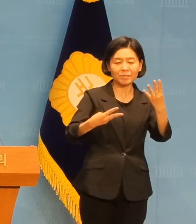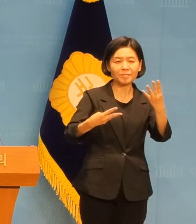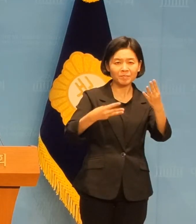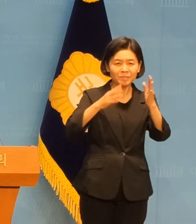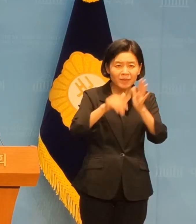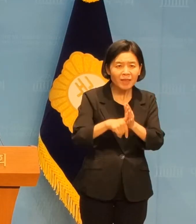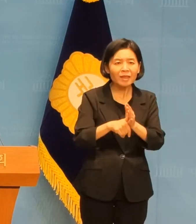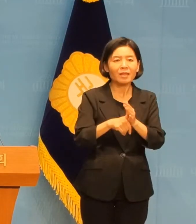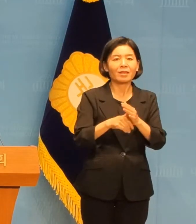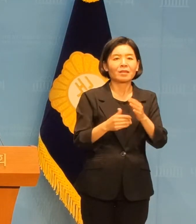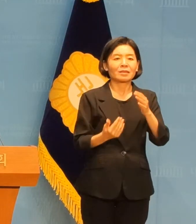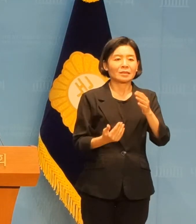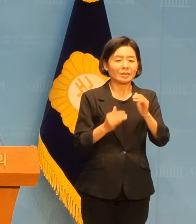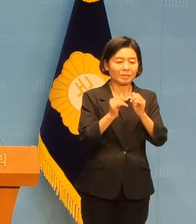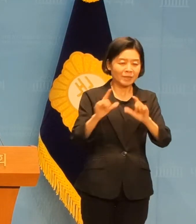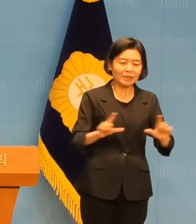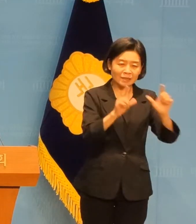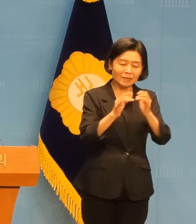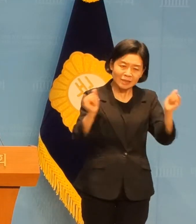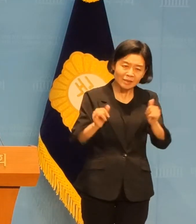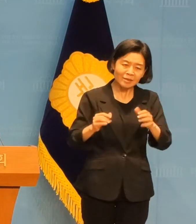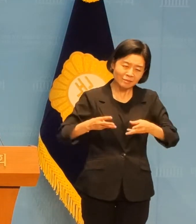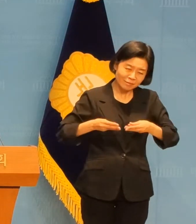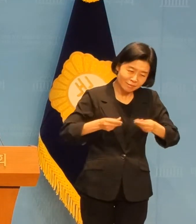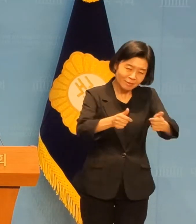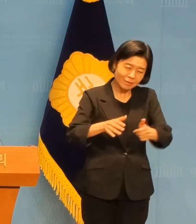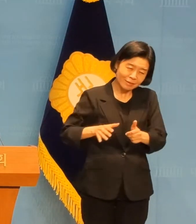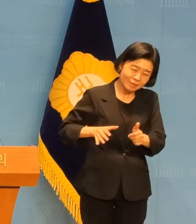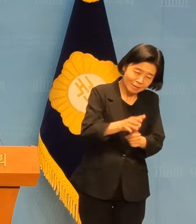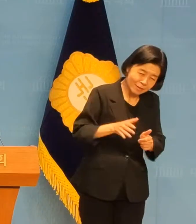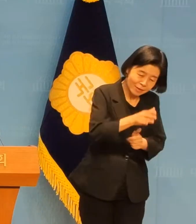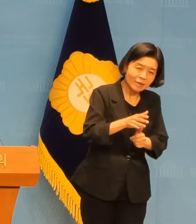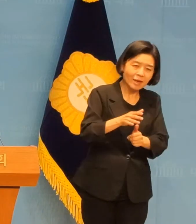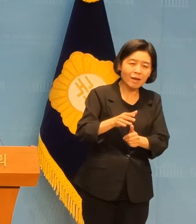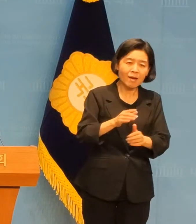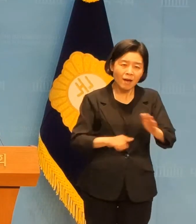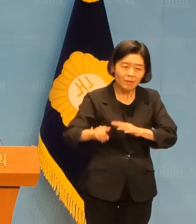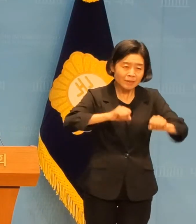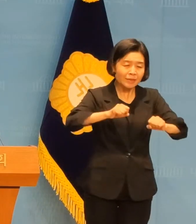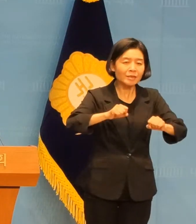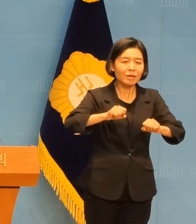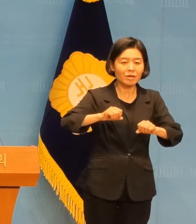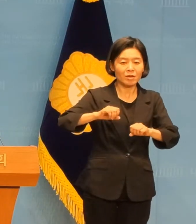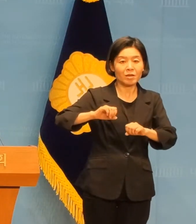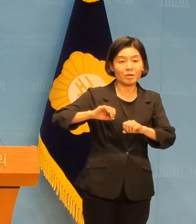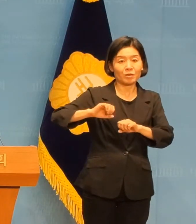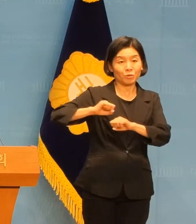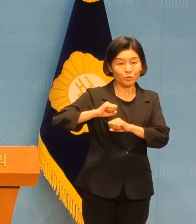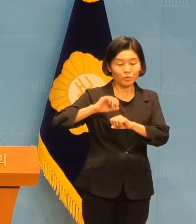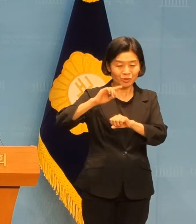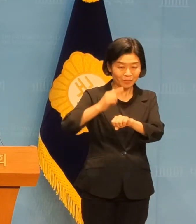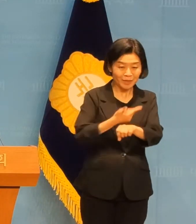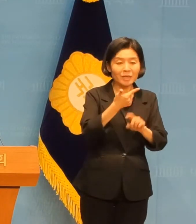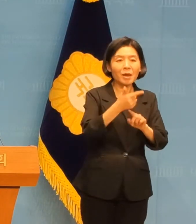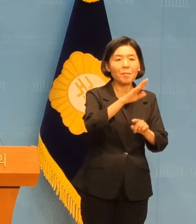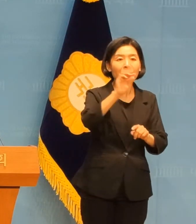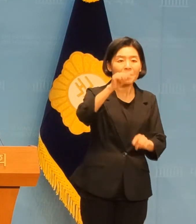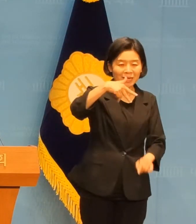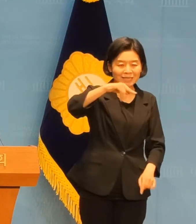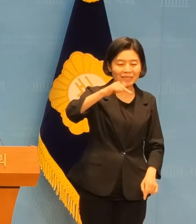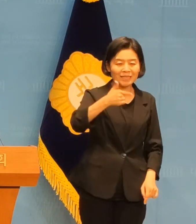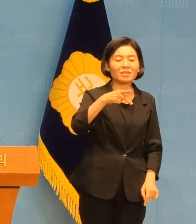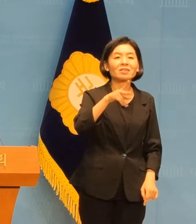학살과 탄압에 앞장섰던 박진병 대령 등을 미화한 영화에 대해 감사의 뜻을 밝힌 것입니다.